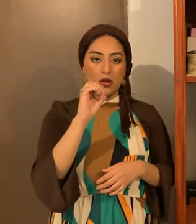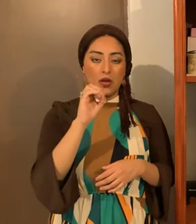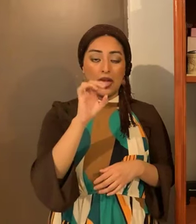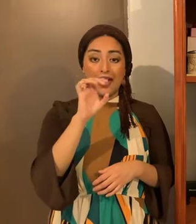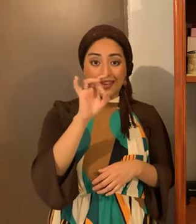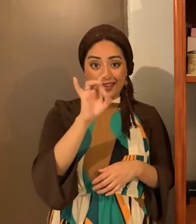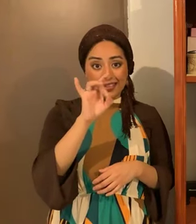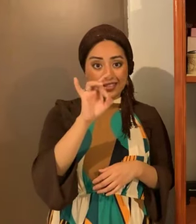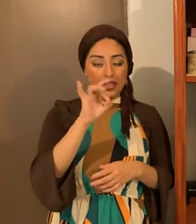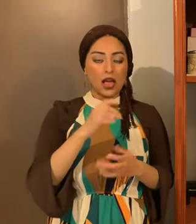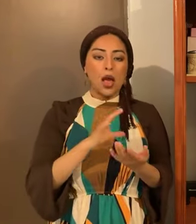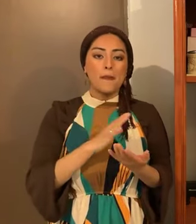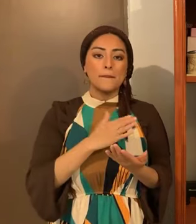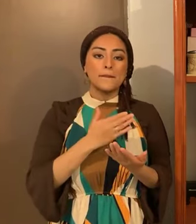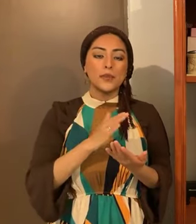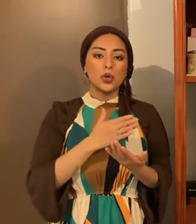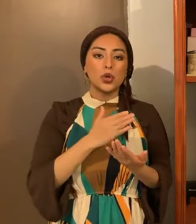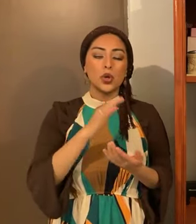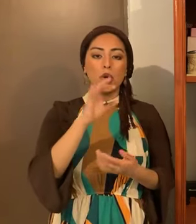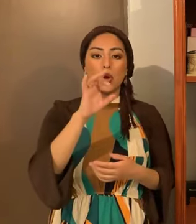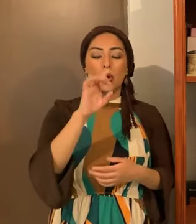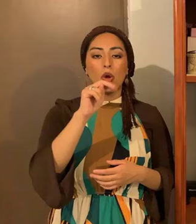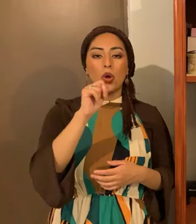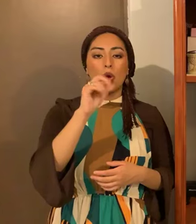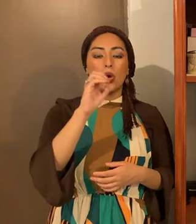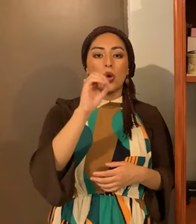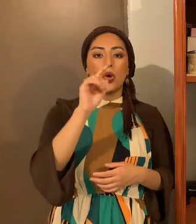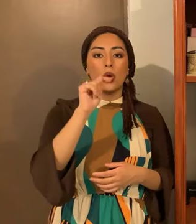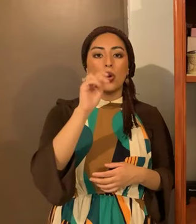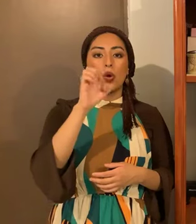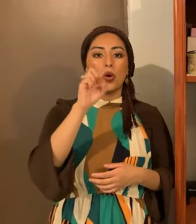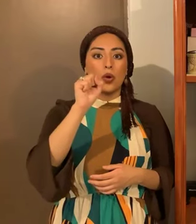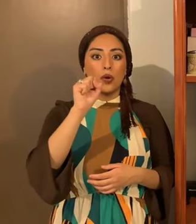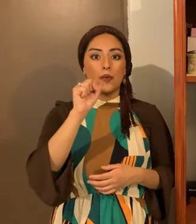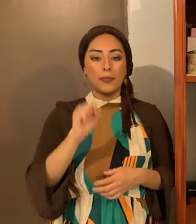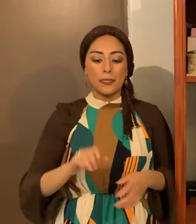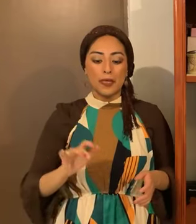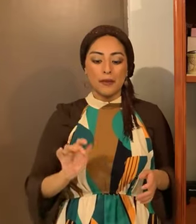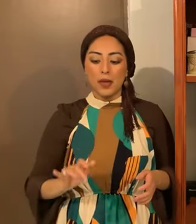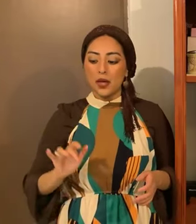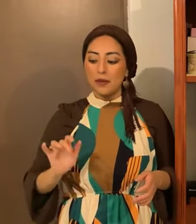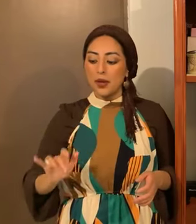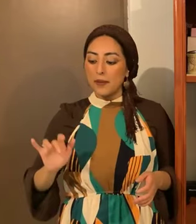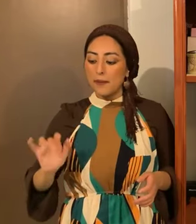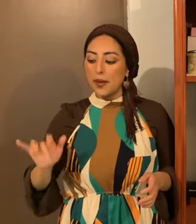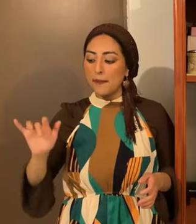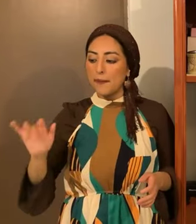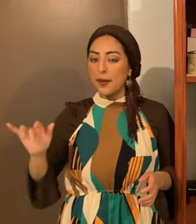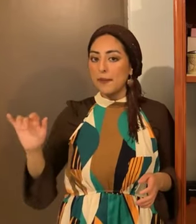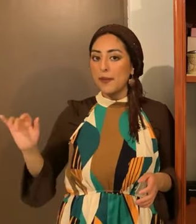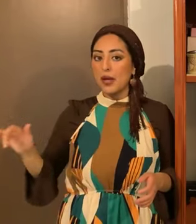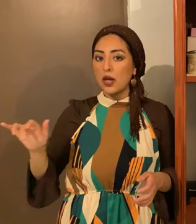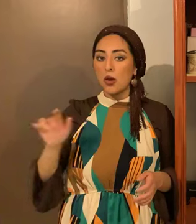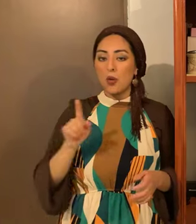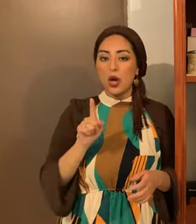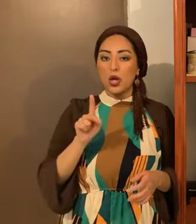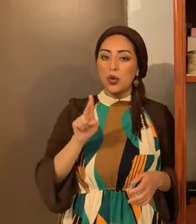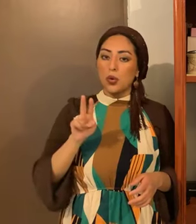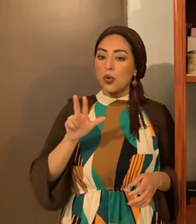Es decir, esto sería una octava. 1, 2, 3, 4, 5, 6,